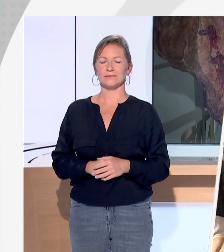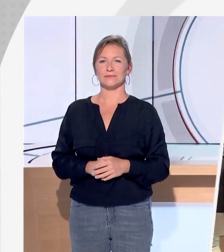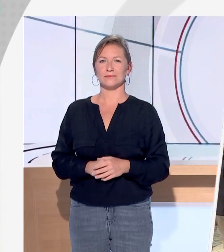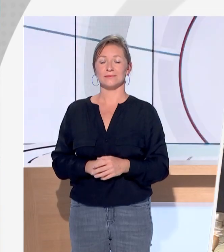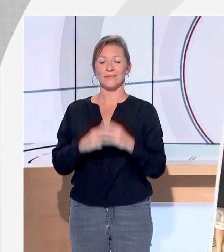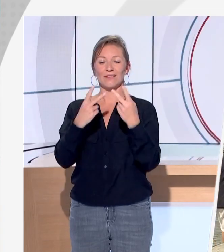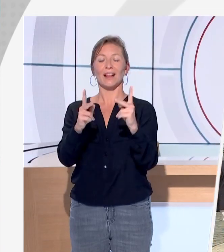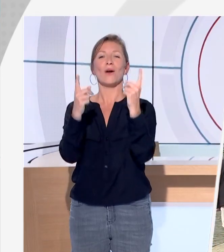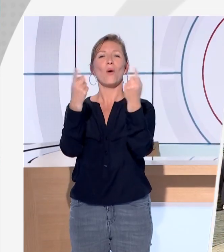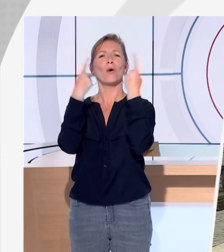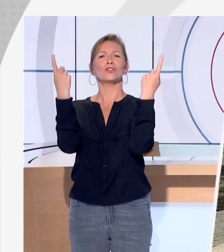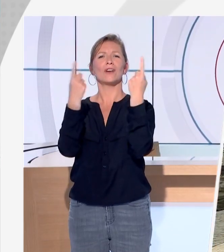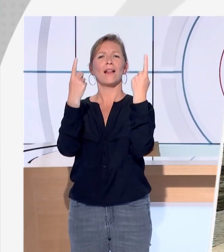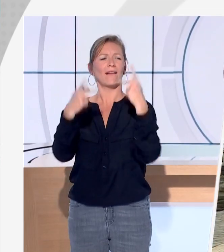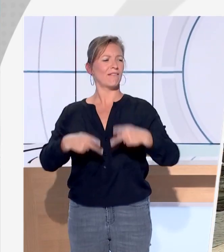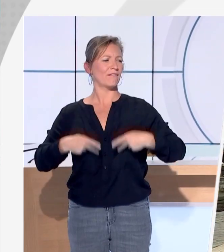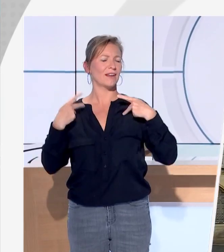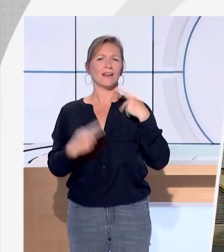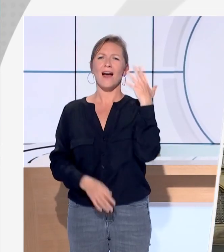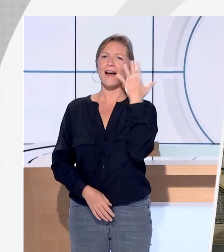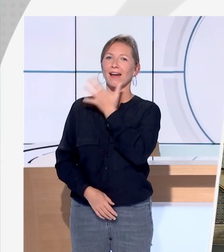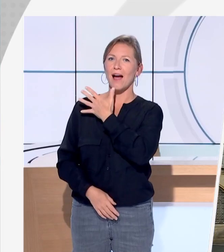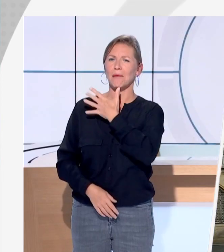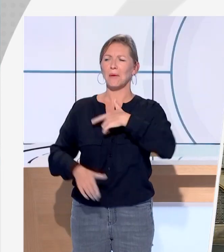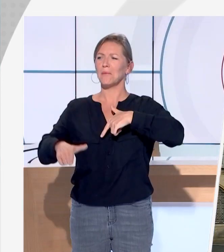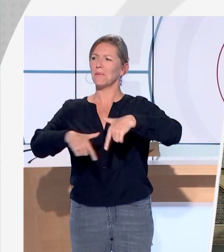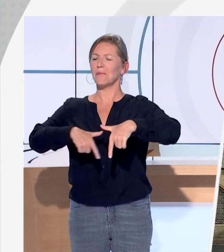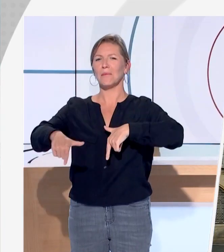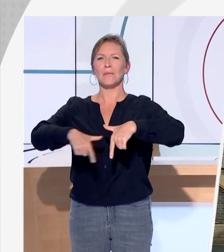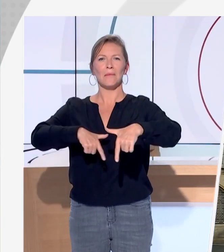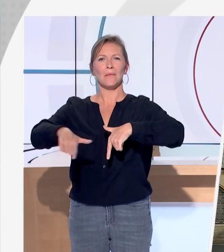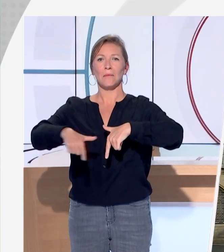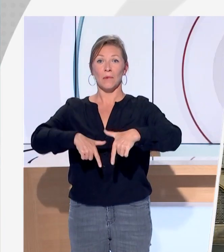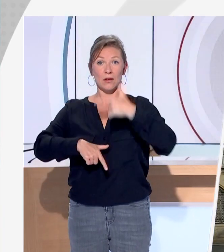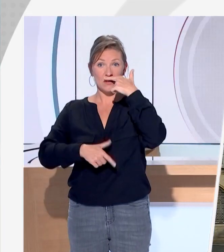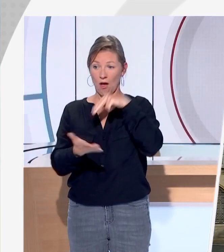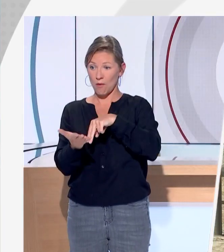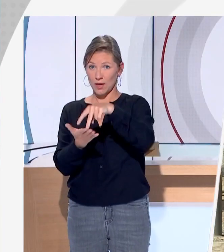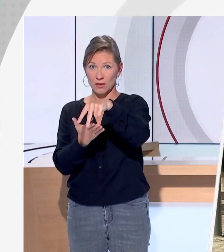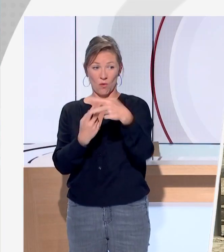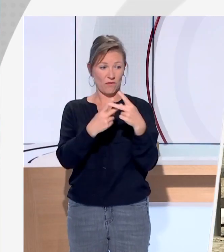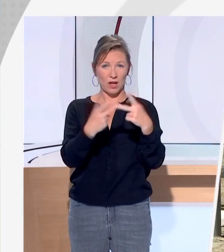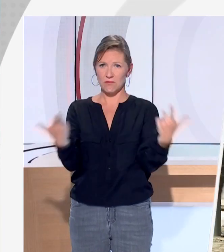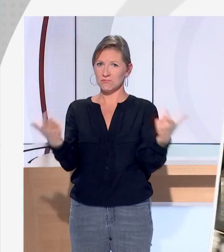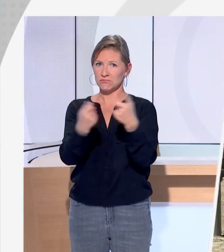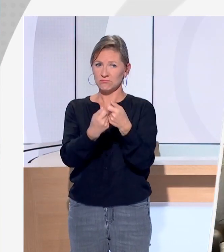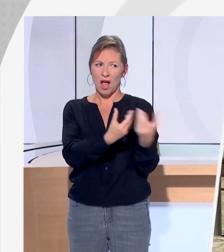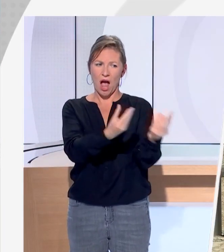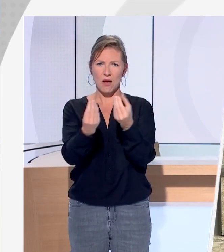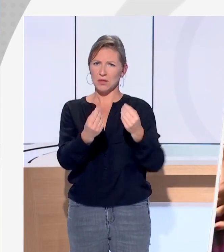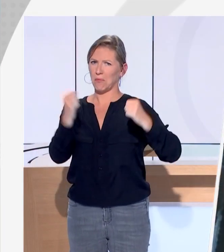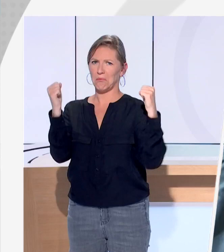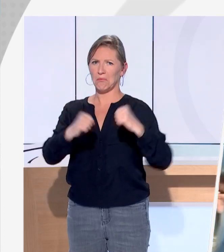À La Rochelle, il fait bon vivre, mais aussi bon marché. Une ville adaptée aux besoins des piétons, les habitants sont plutôt unanimes.